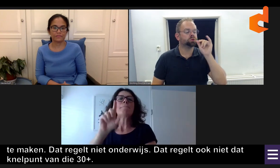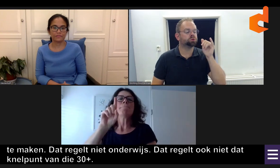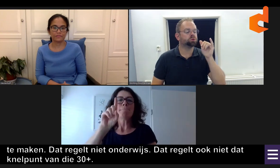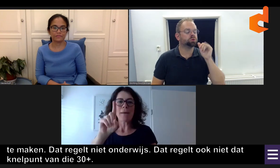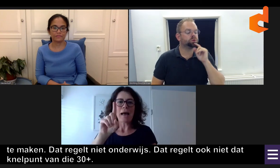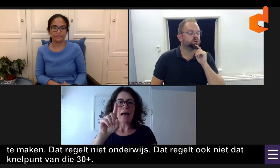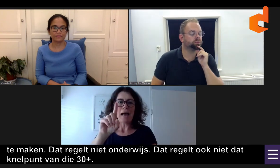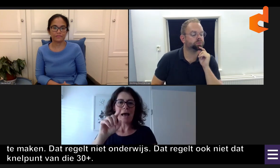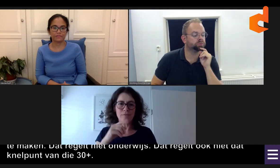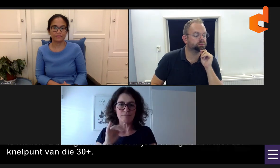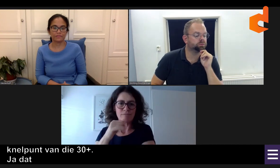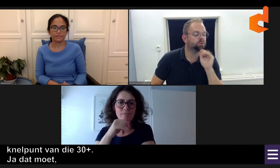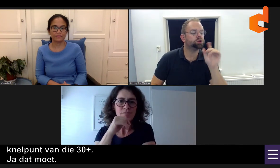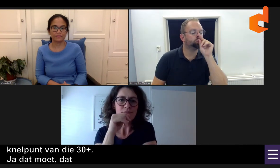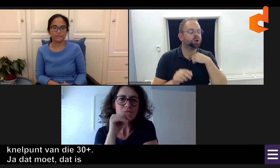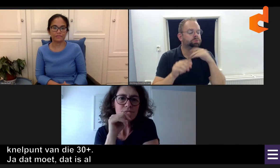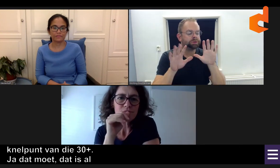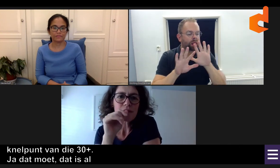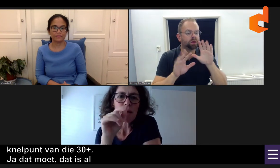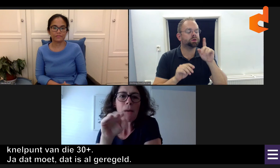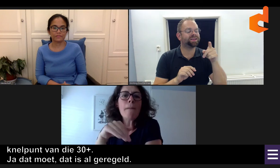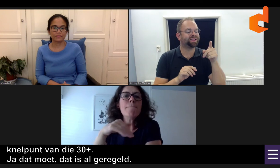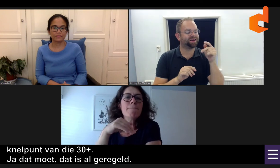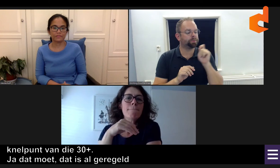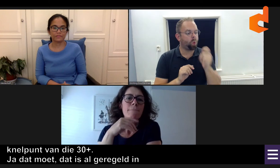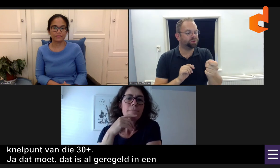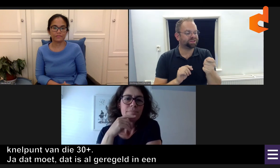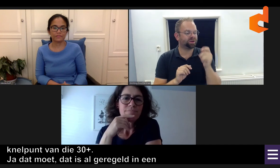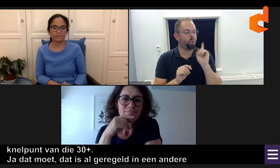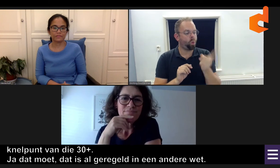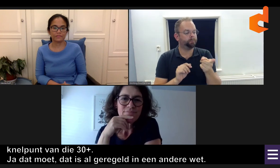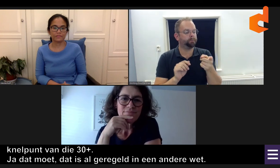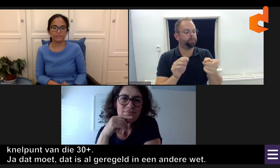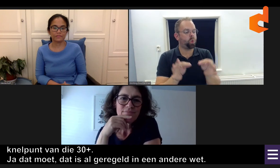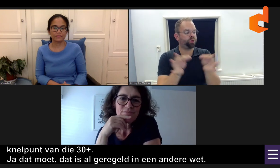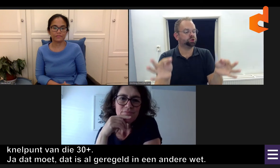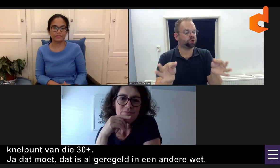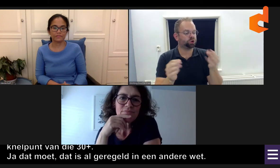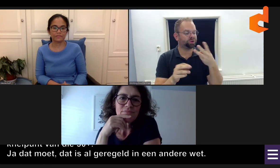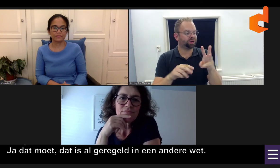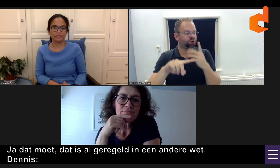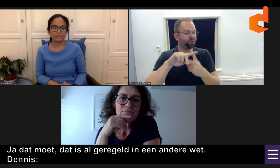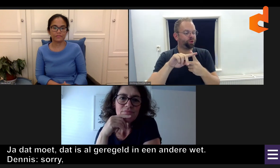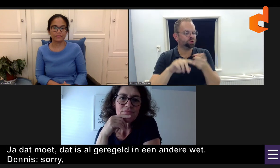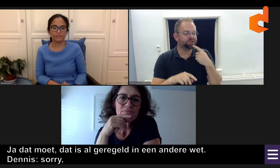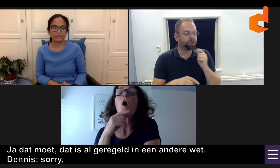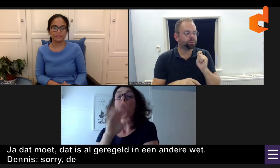Ja, dat is al geregeld. Dat wordt al geregeld in een ander... Ja, sorry, zegt Dennis. Een beetje in de war. De motie om dat op te lossen, he,